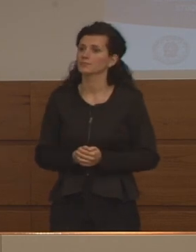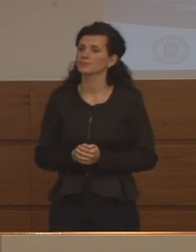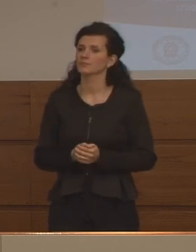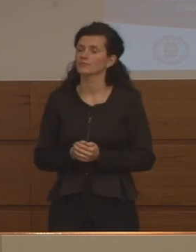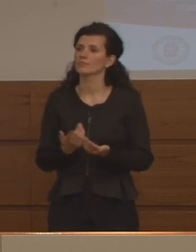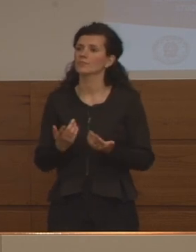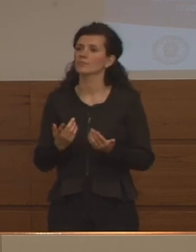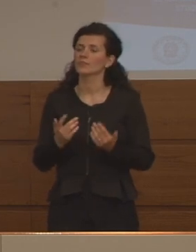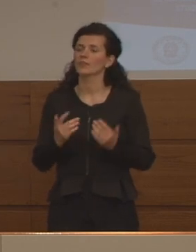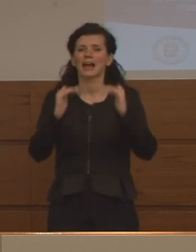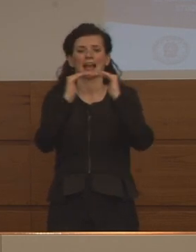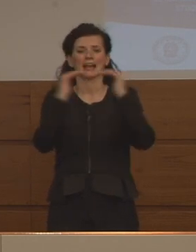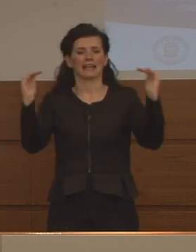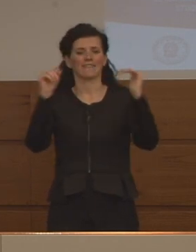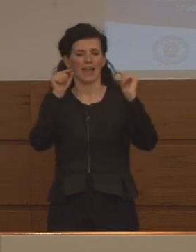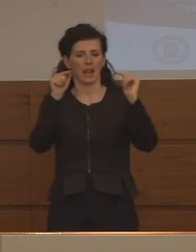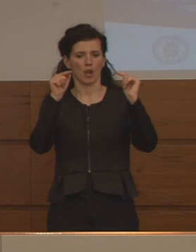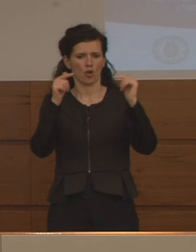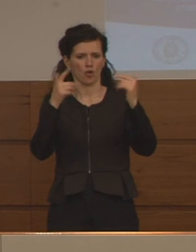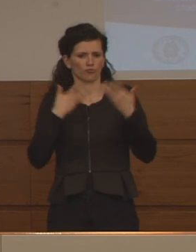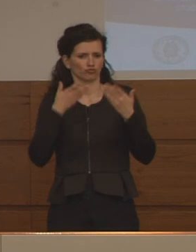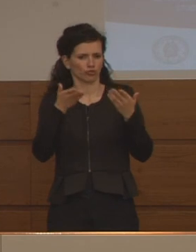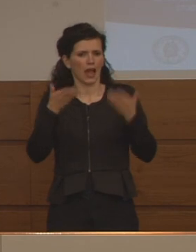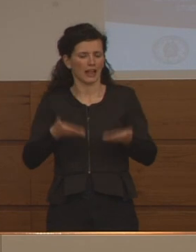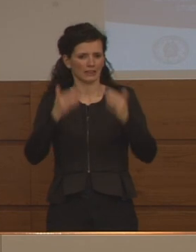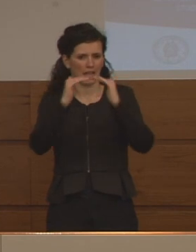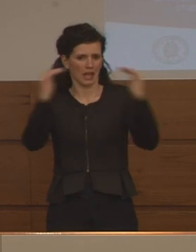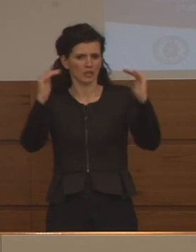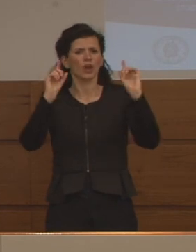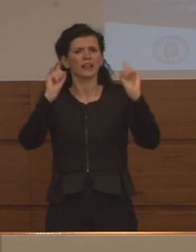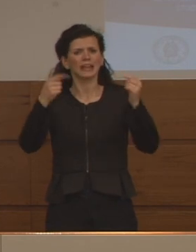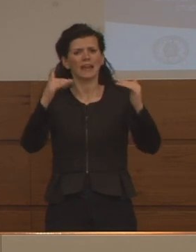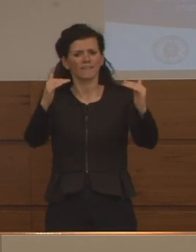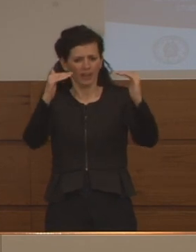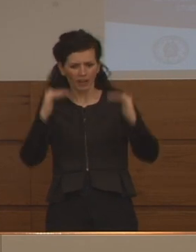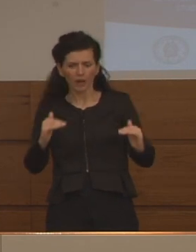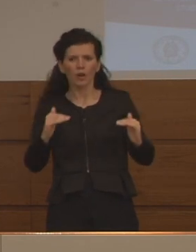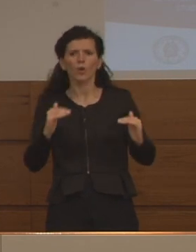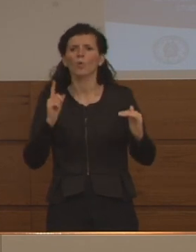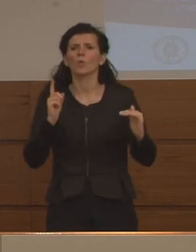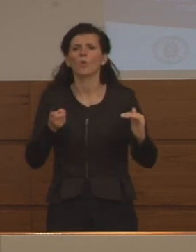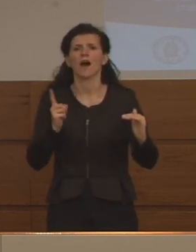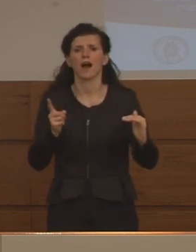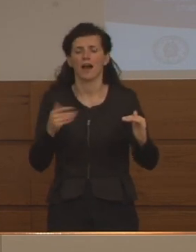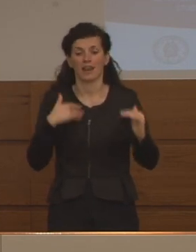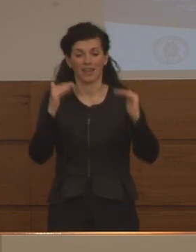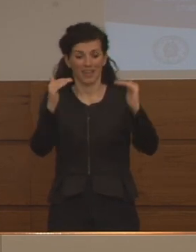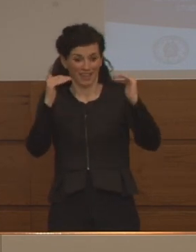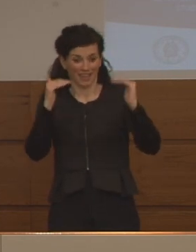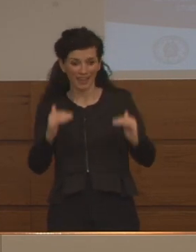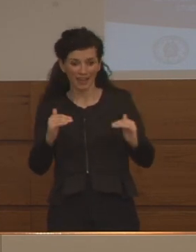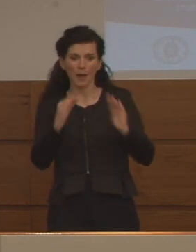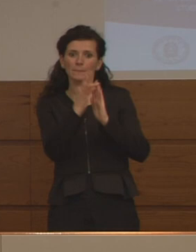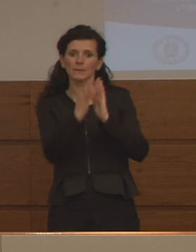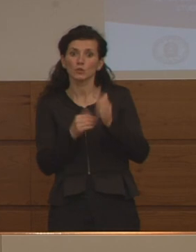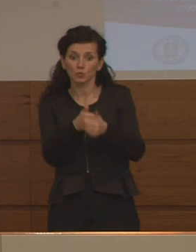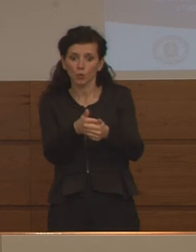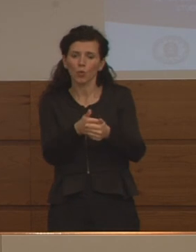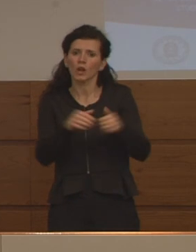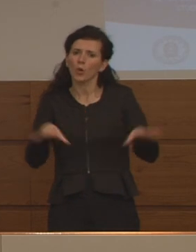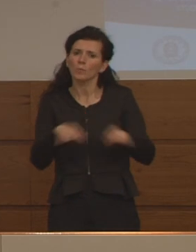per cominciare ad ipotizzare una possibile diciamo allentamento delle misure o semplicemente come diceva